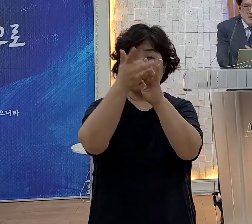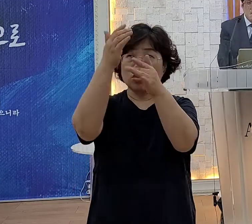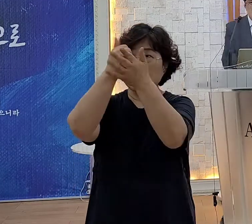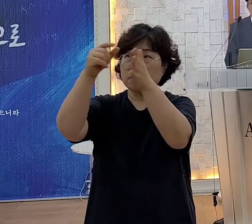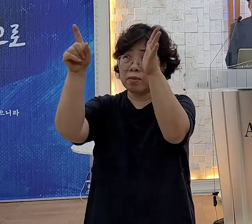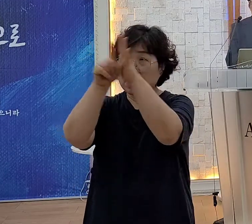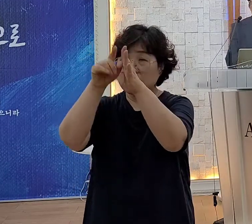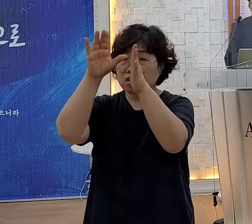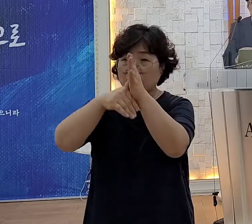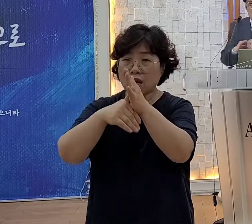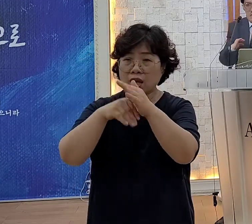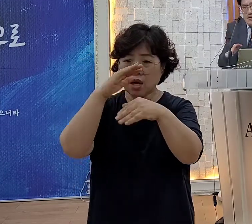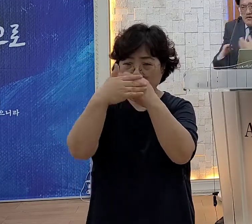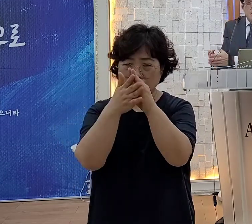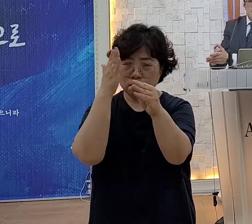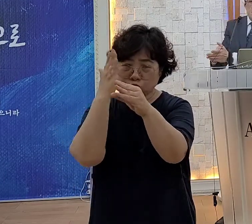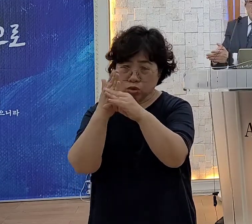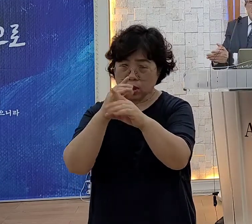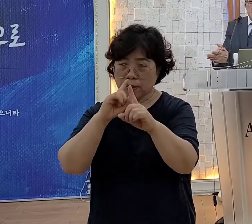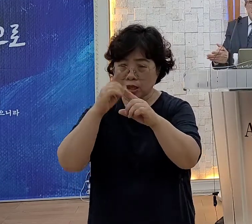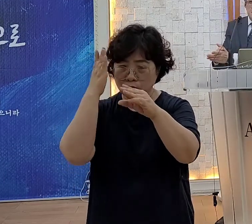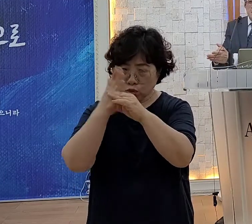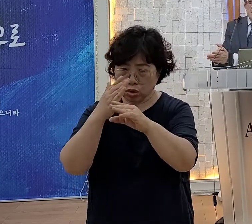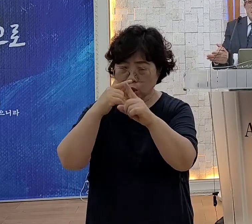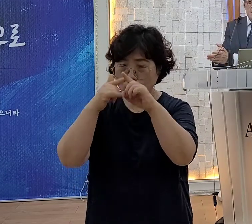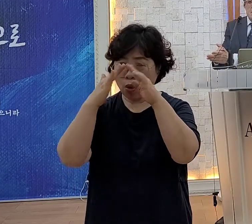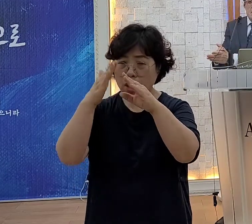예수를 믿으면 이렇게 되게 되어 있는 거예요.